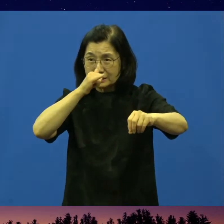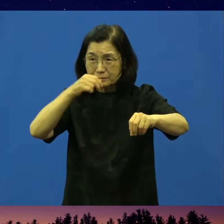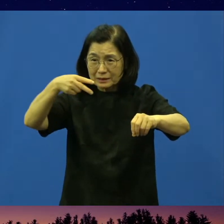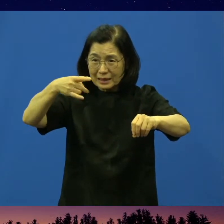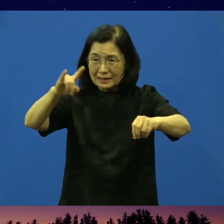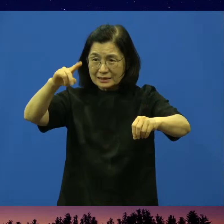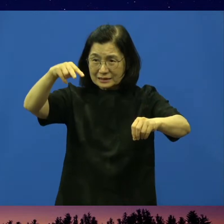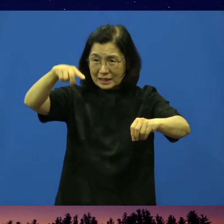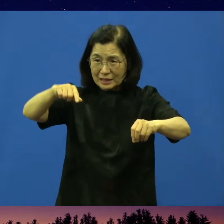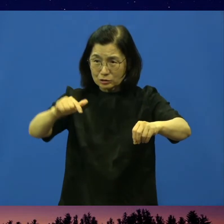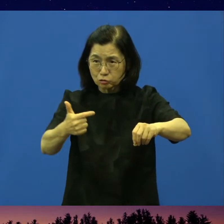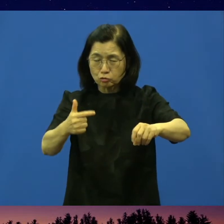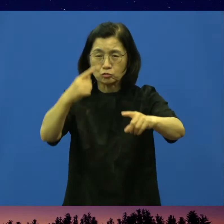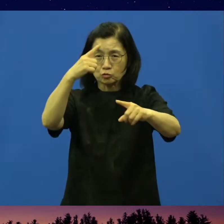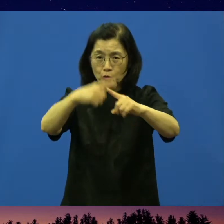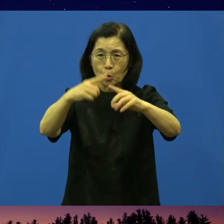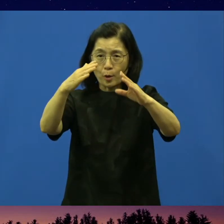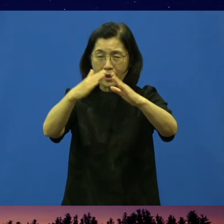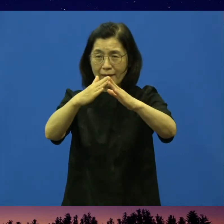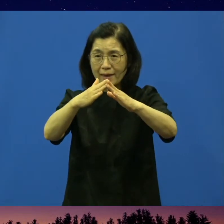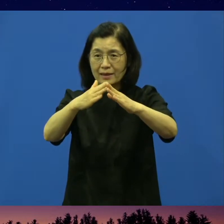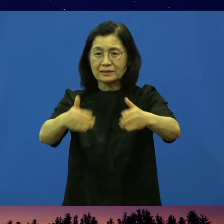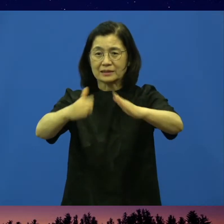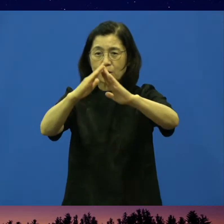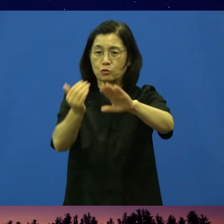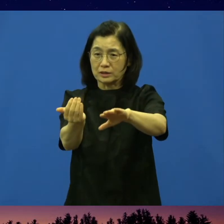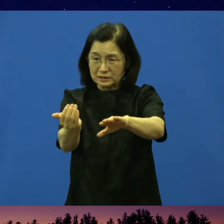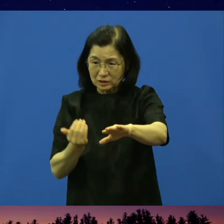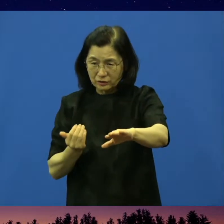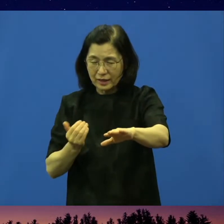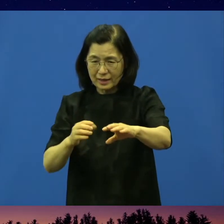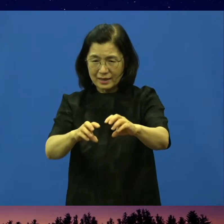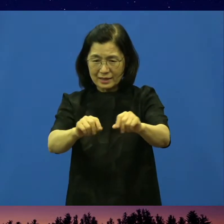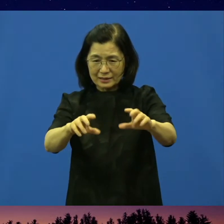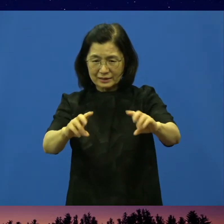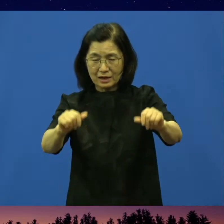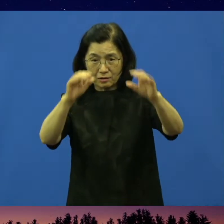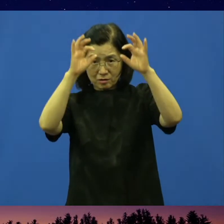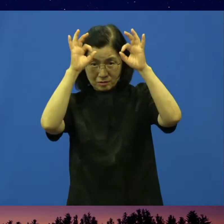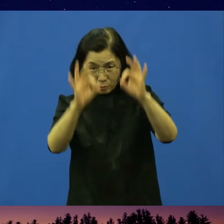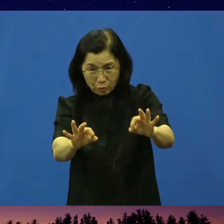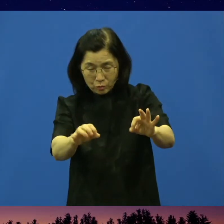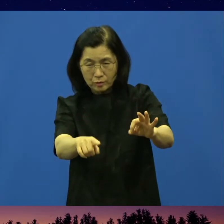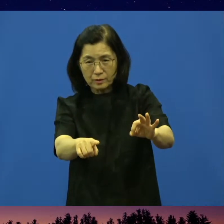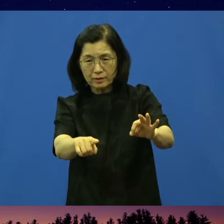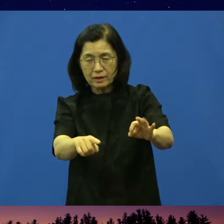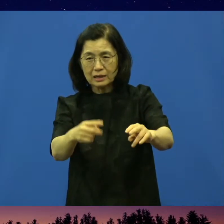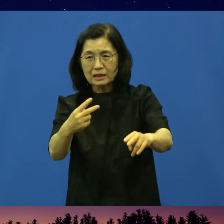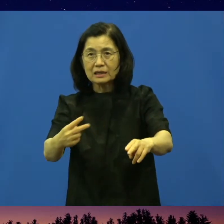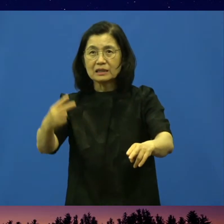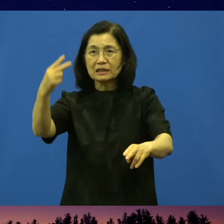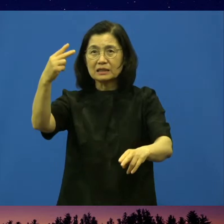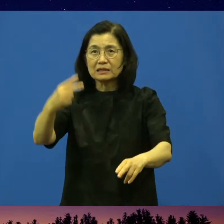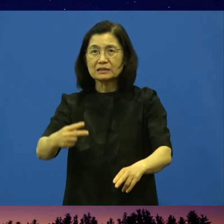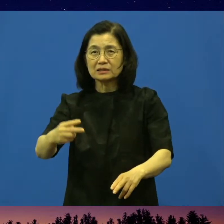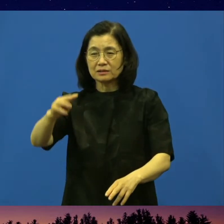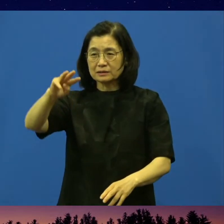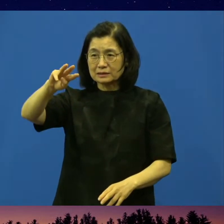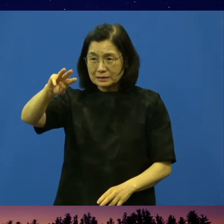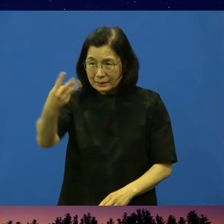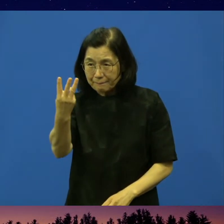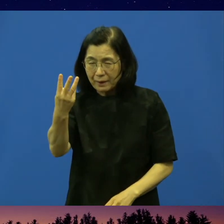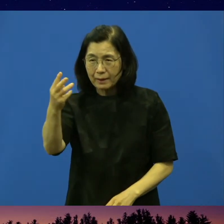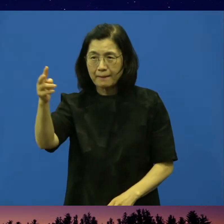그 땅이 처음 나왔는데 그 건물이 하고 같이 했는데 2,300만 불짜리의 땅이